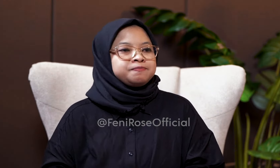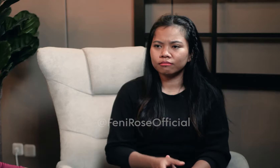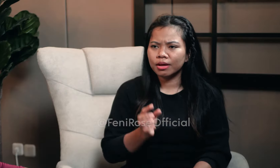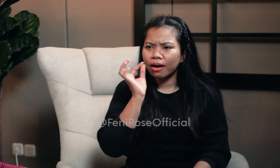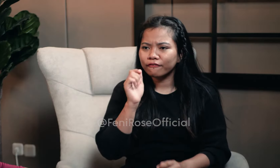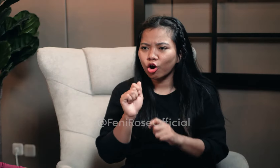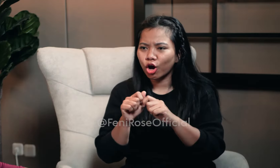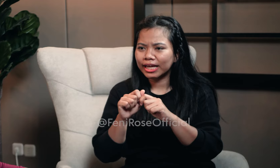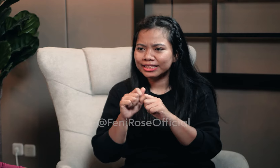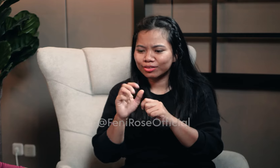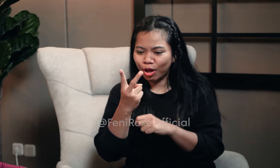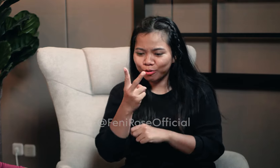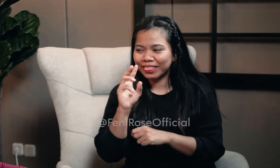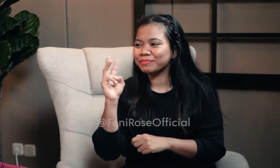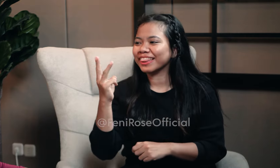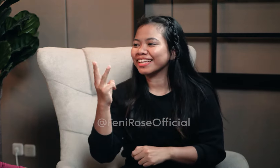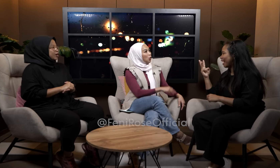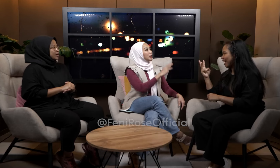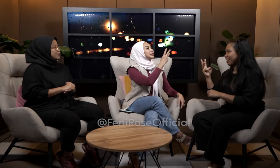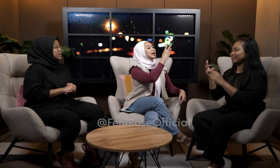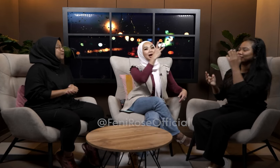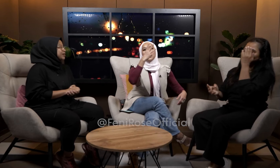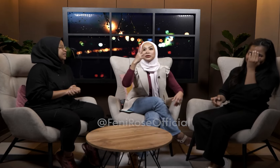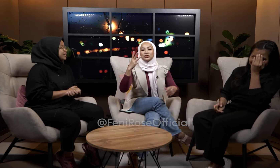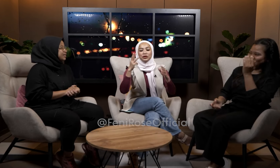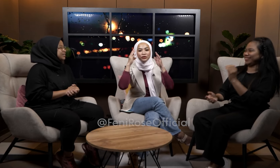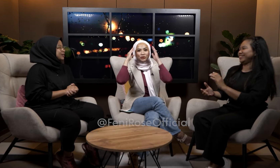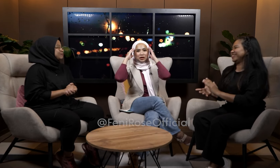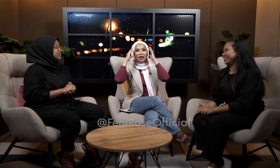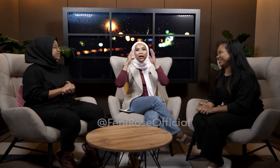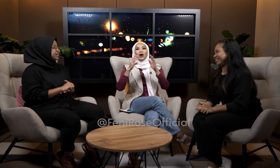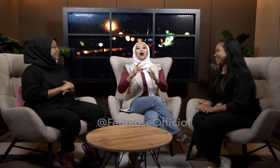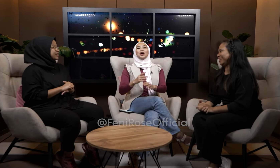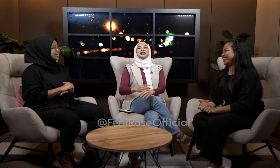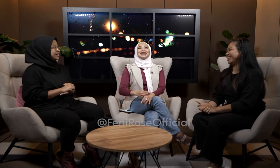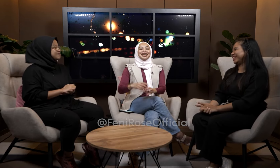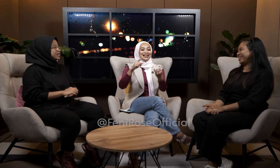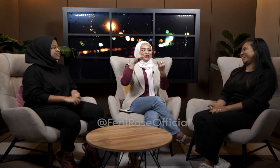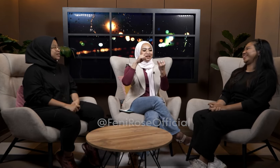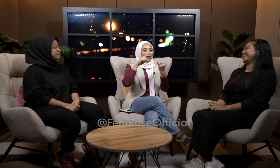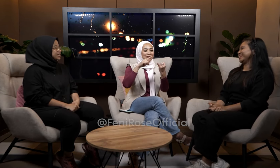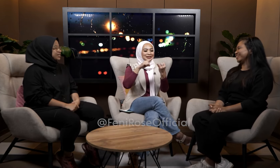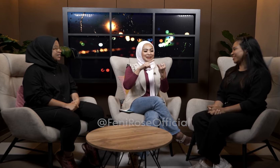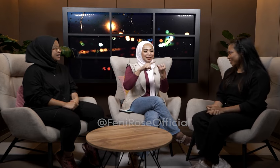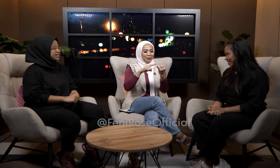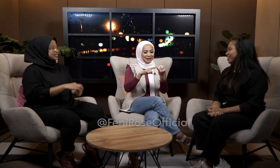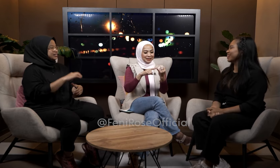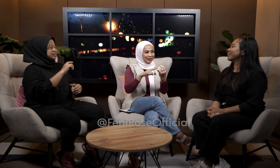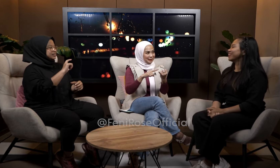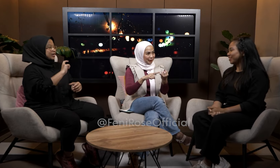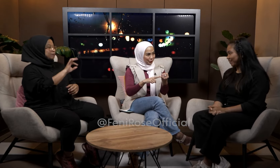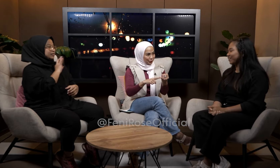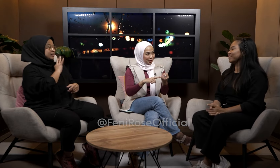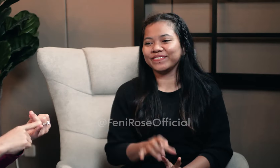kemarin eh maaf bukan KUA tapi ketiga presiden Oh Debat Capres kan yang satu habis itu